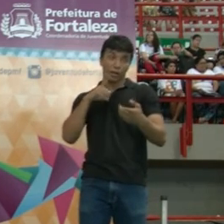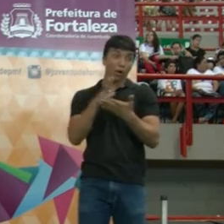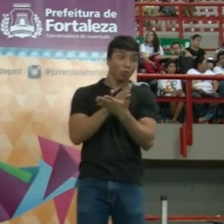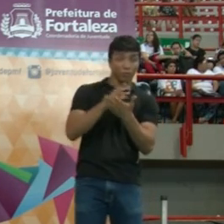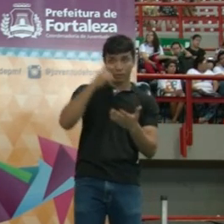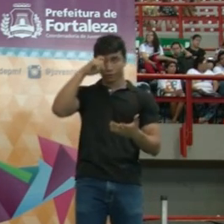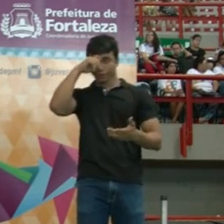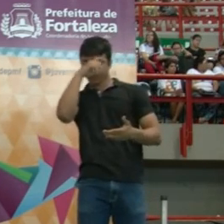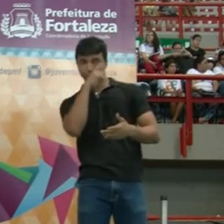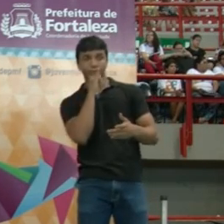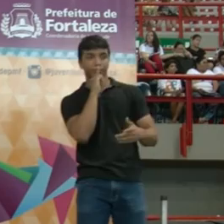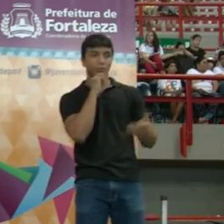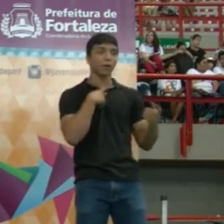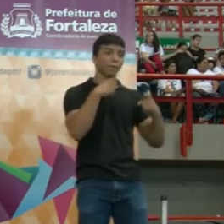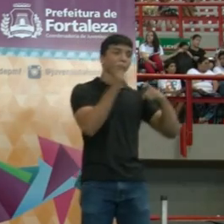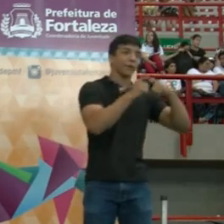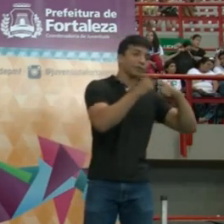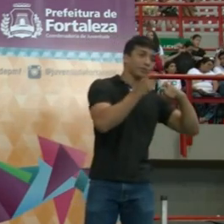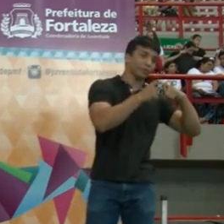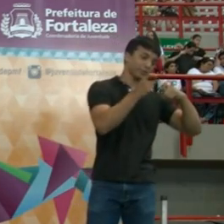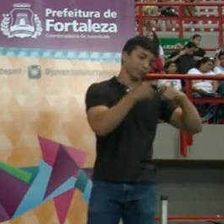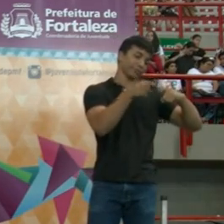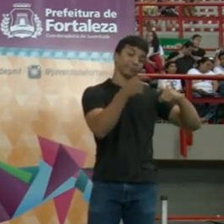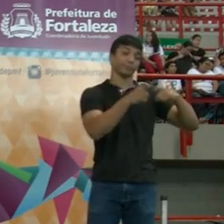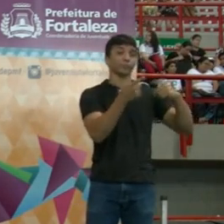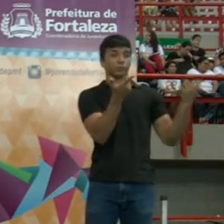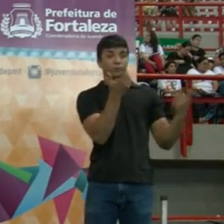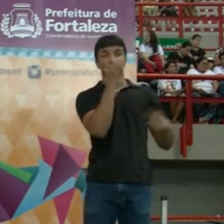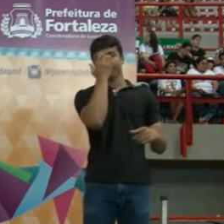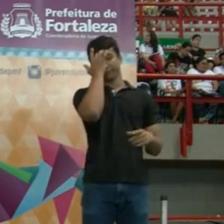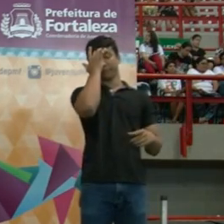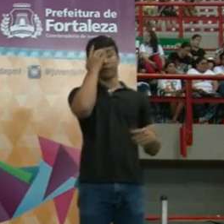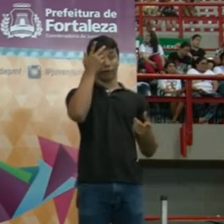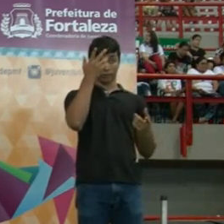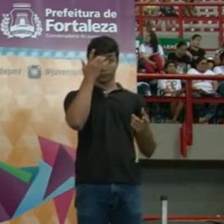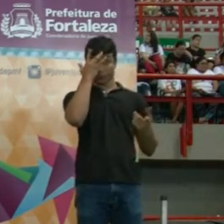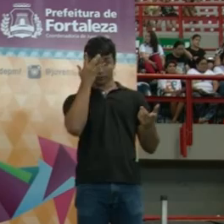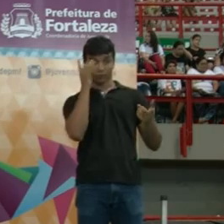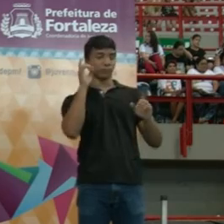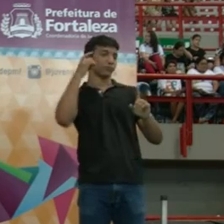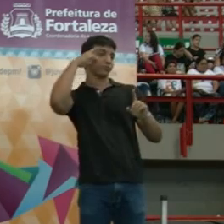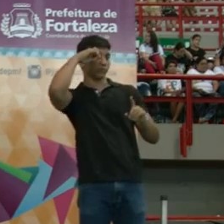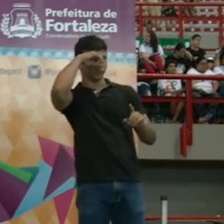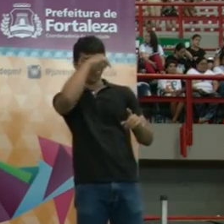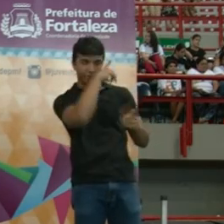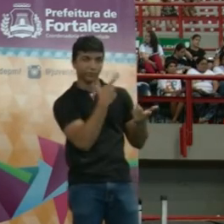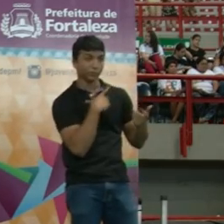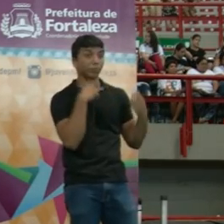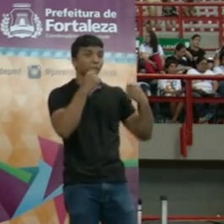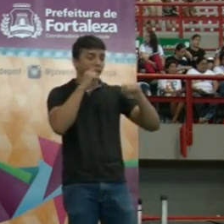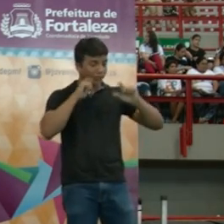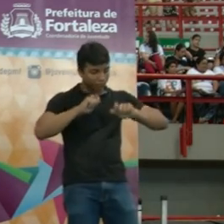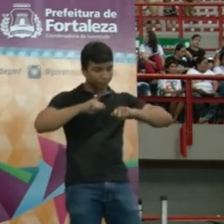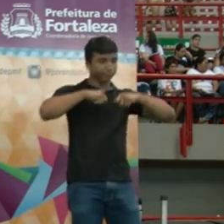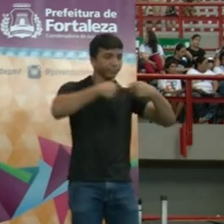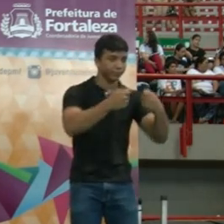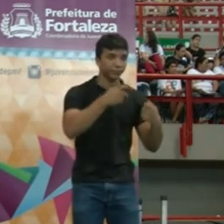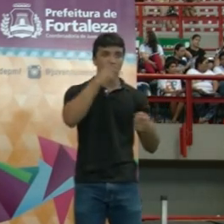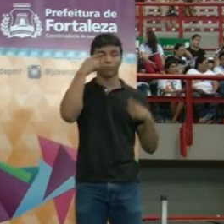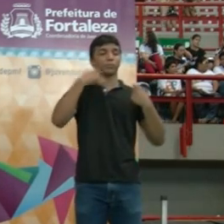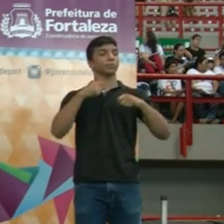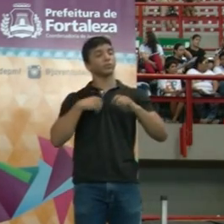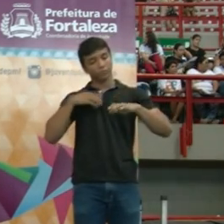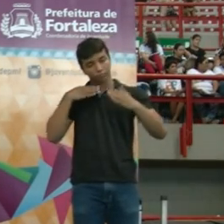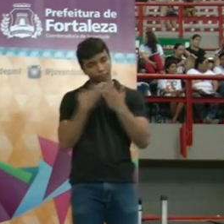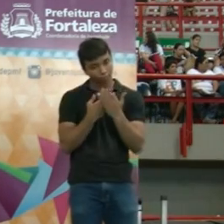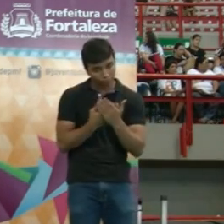entrar. Um curso como medicina, por exemplo, é muito difícil de entrar. Então exige muito mais dedicação, muito mais